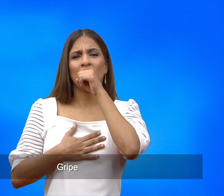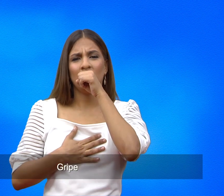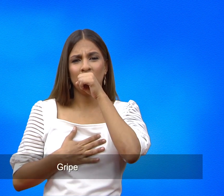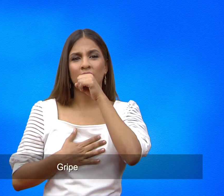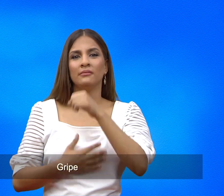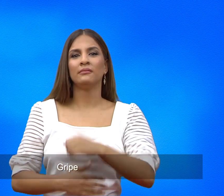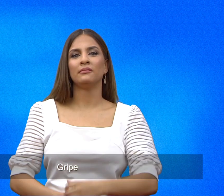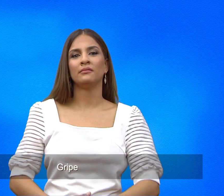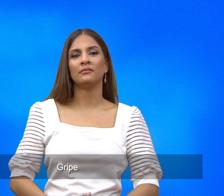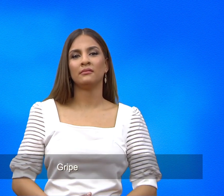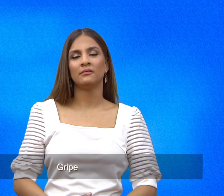gripe